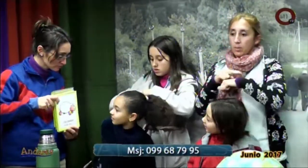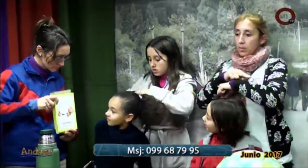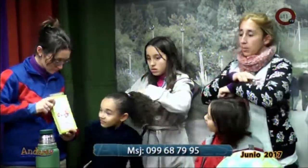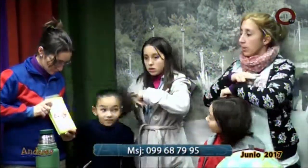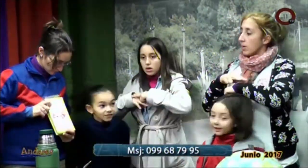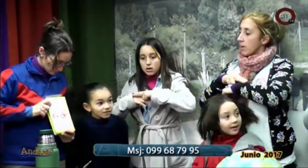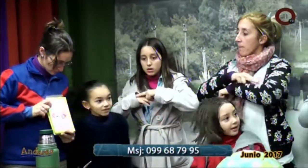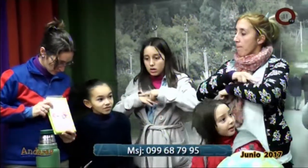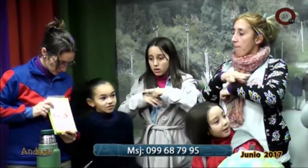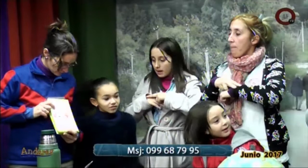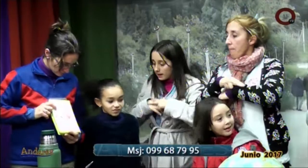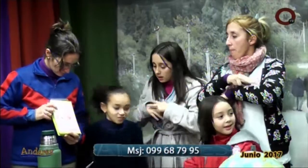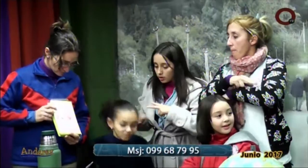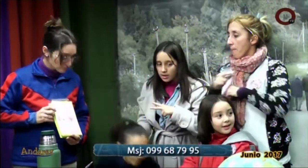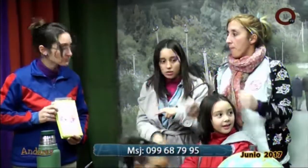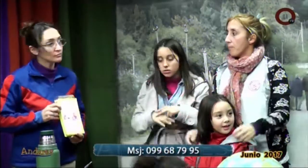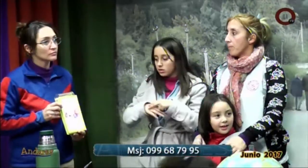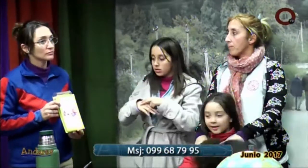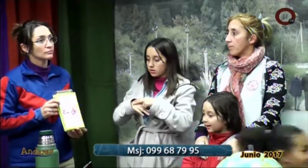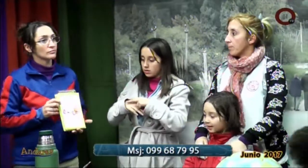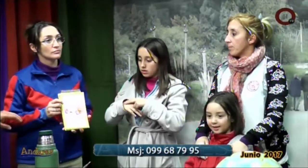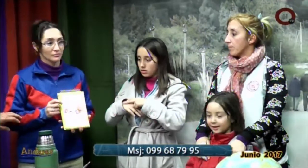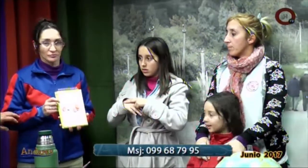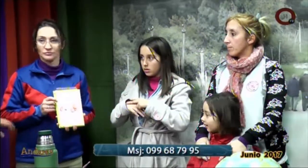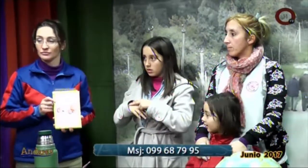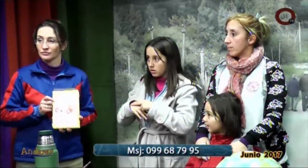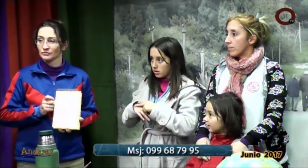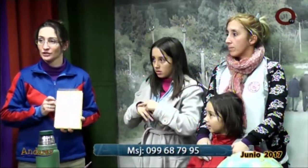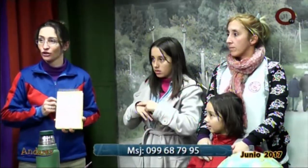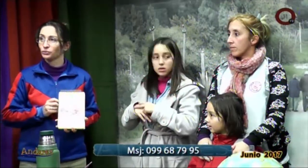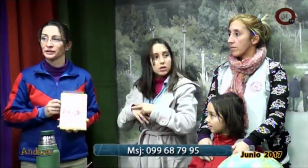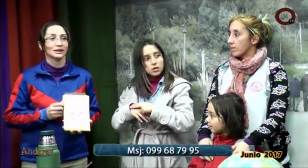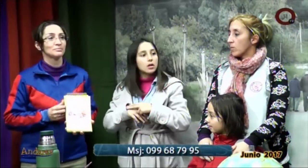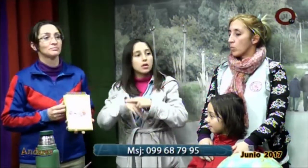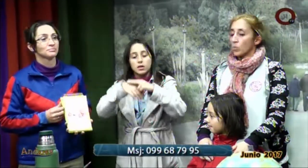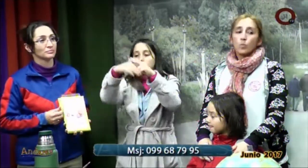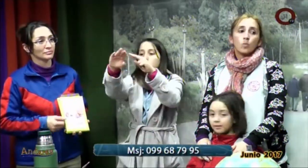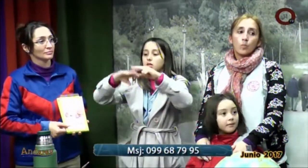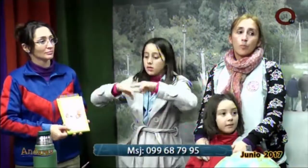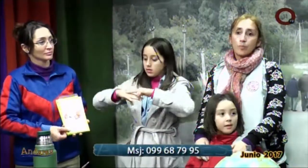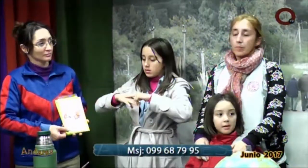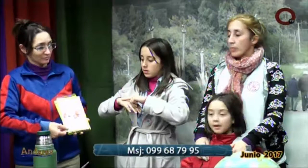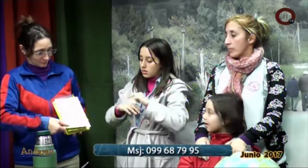Ahora ¿Ahora? ¿Ahora? ¿Ahora? ¿Ahora?